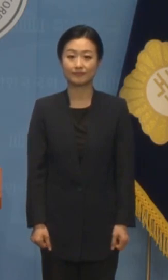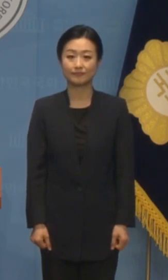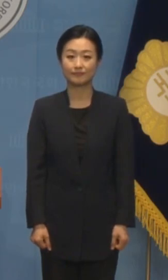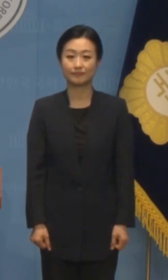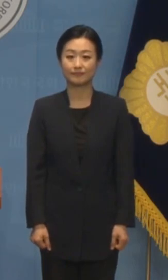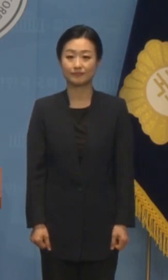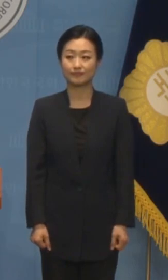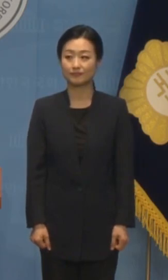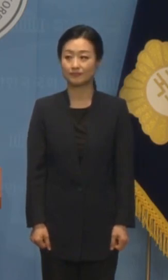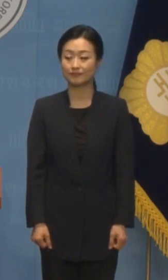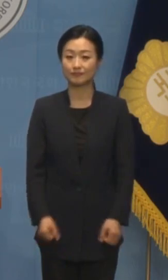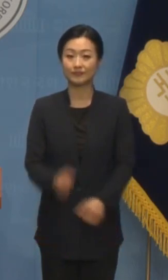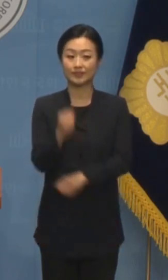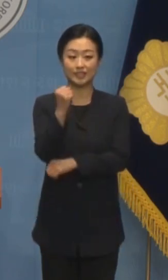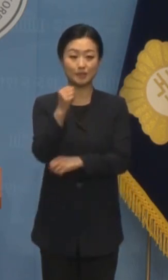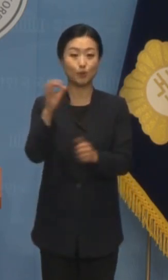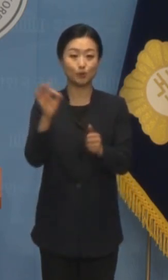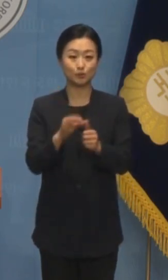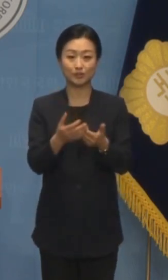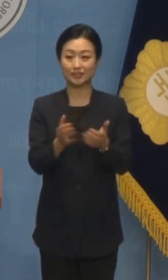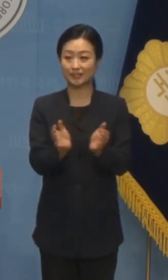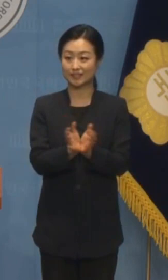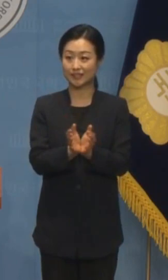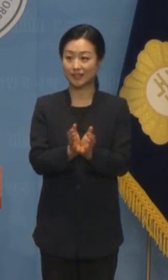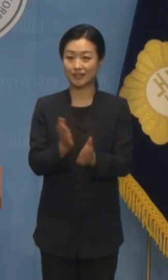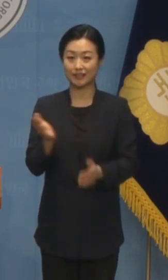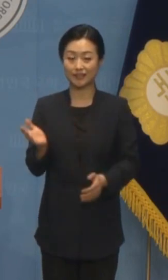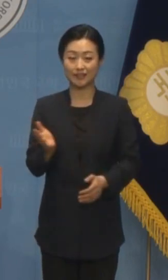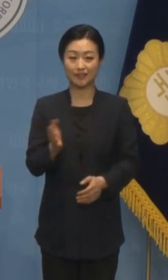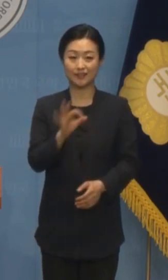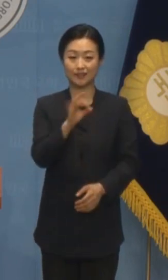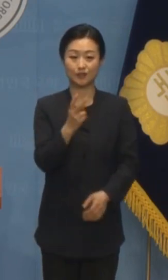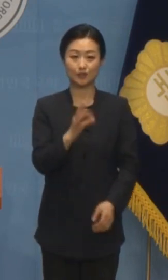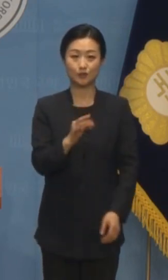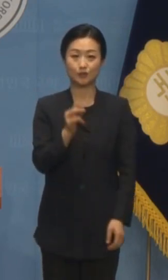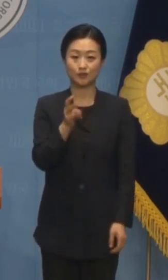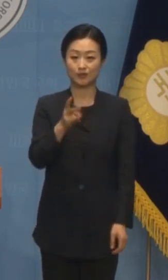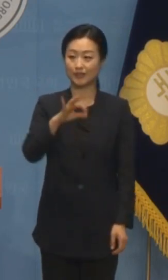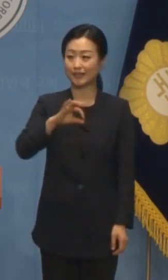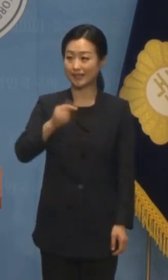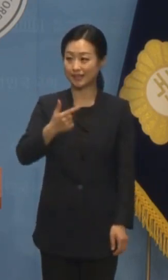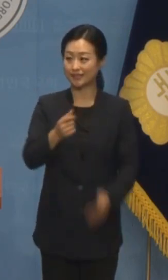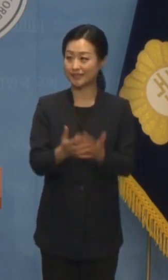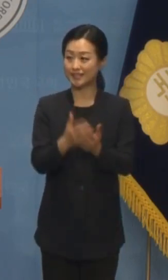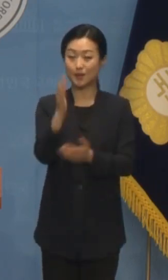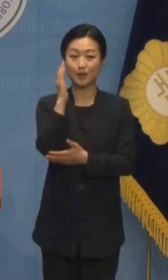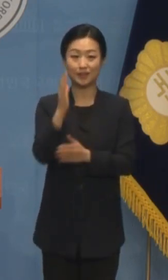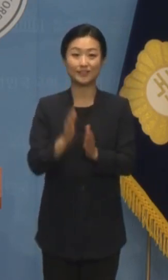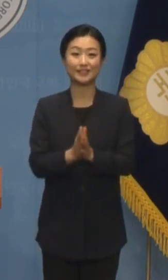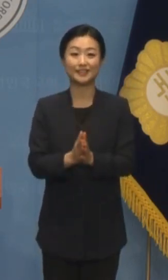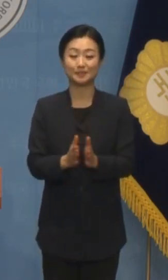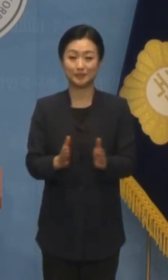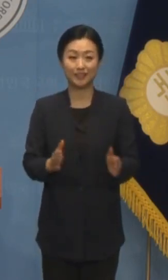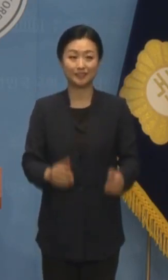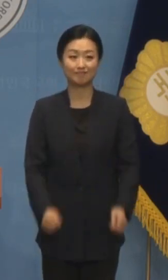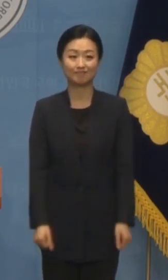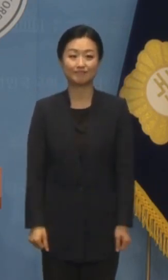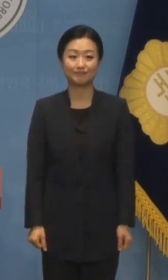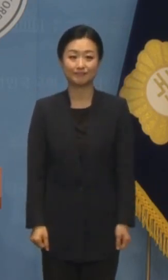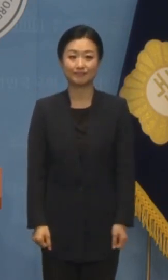네, 기본소득당 용혜인입니다. 이제 곧 기자회견 시작하도록 하겠습니다.